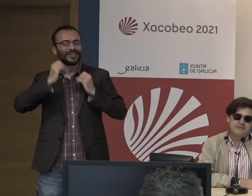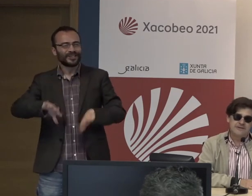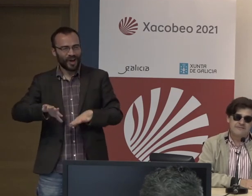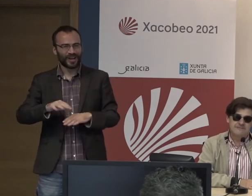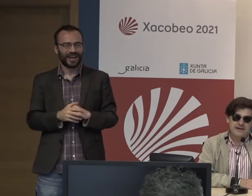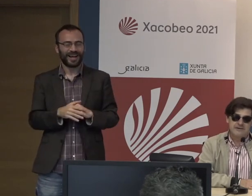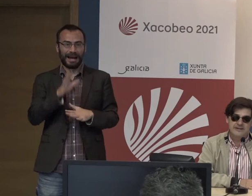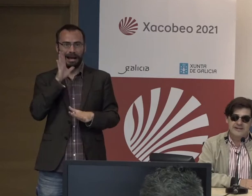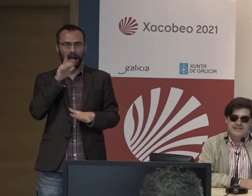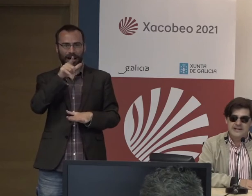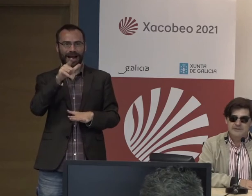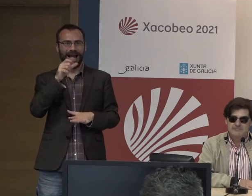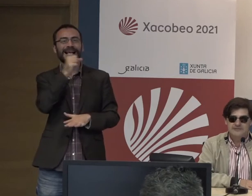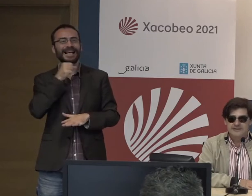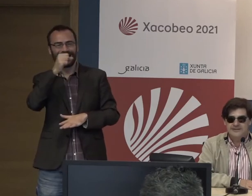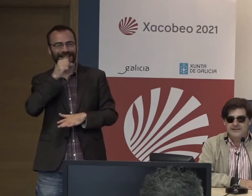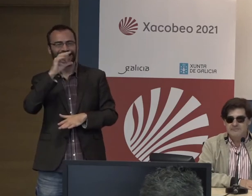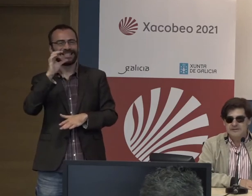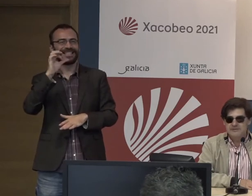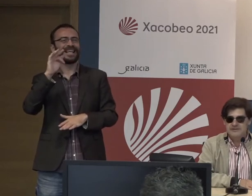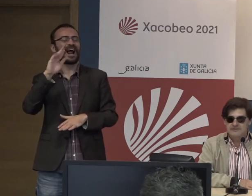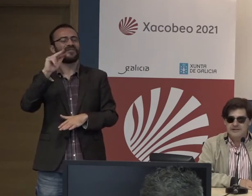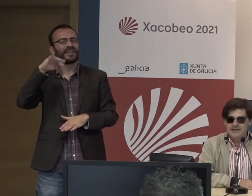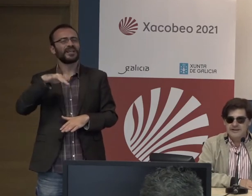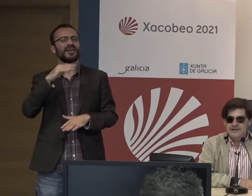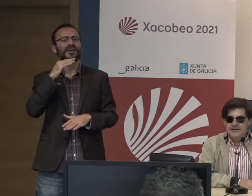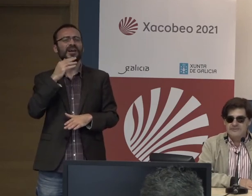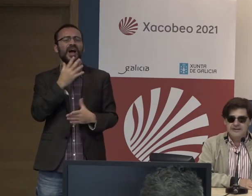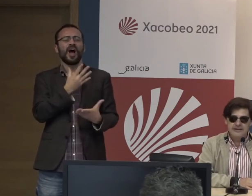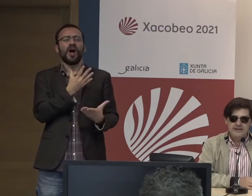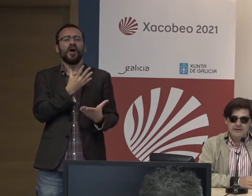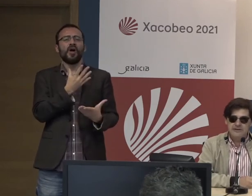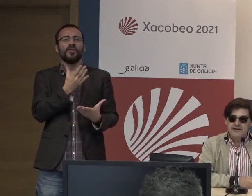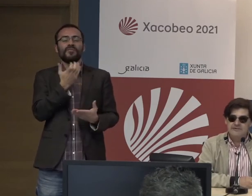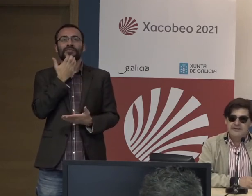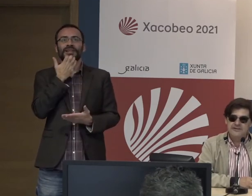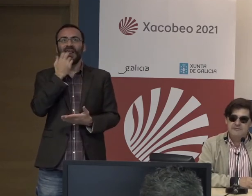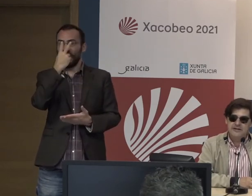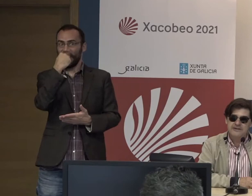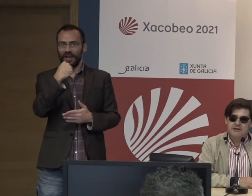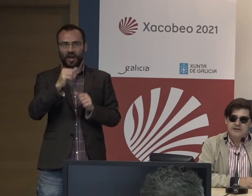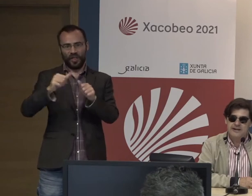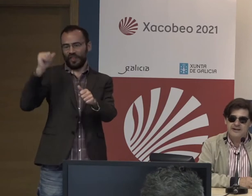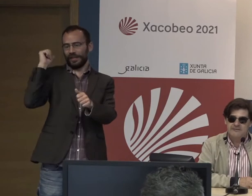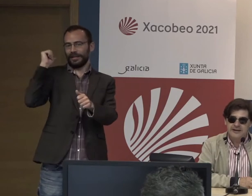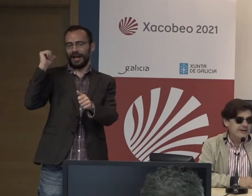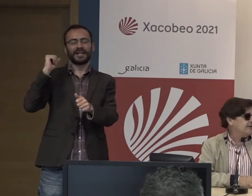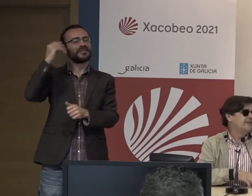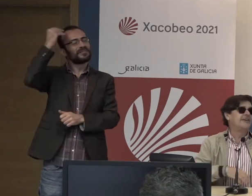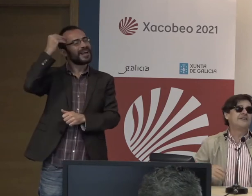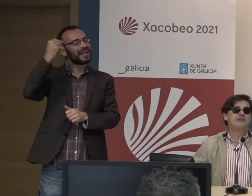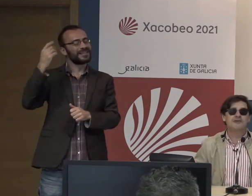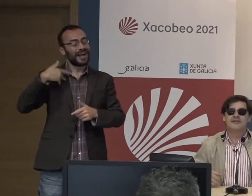Serafín me debatirá desde ahí mismo, que dice, es que hay mucha gente que lo cree, que el que va detrás, la persona fija que va detrás en un tándem no hace nada, que va